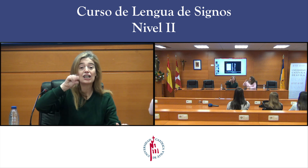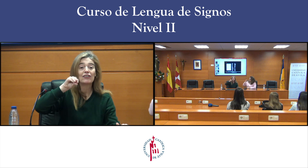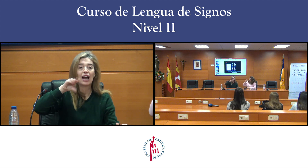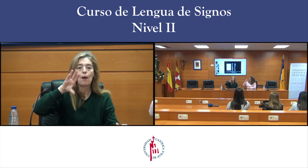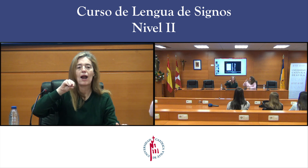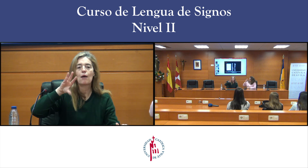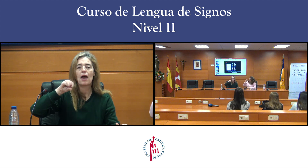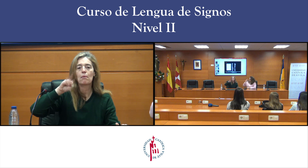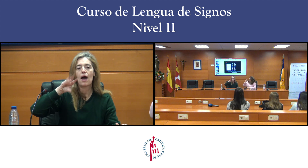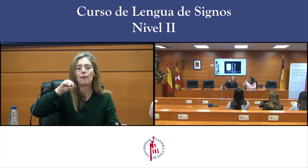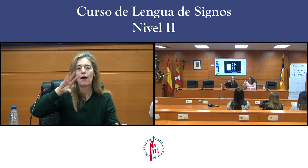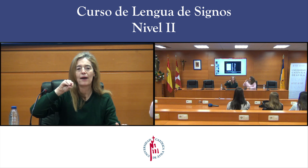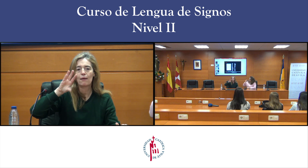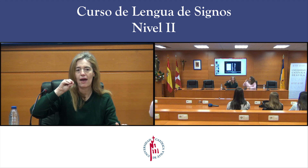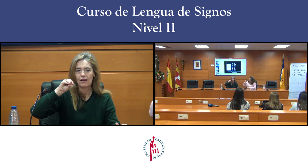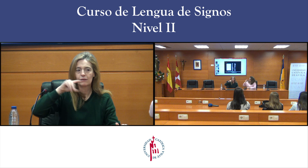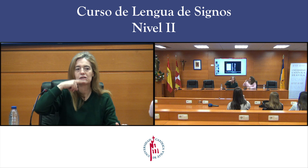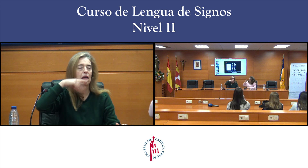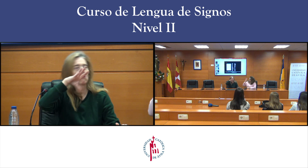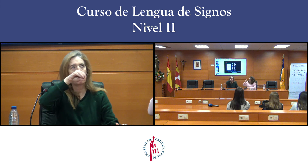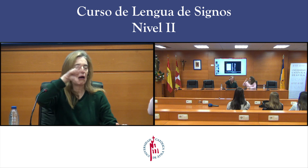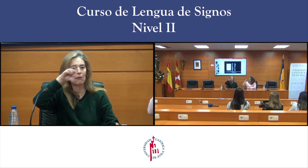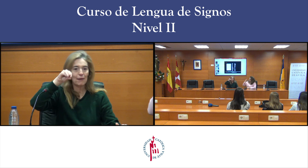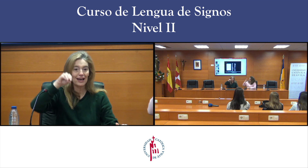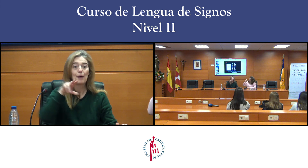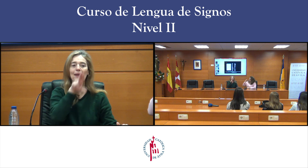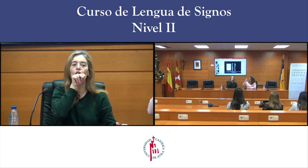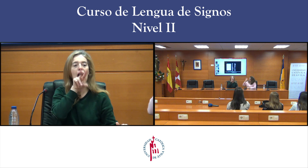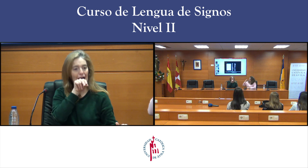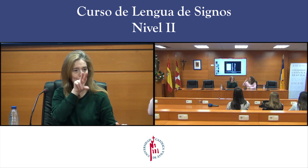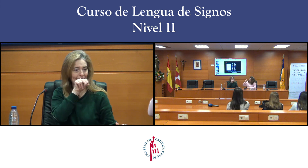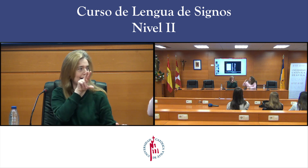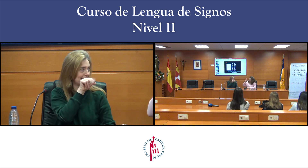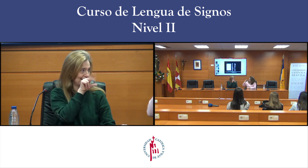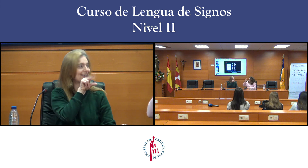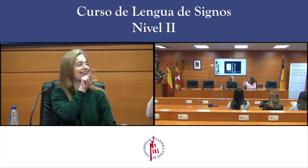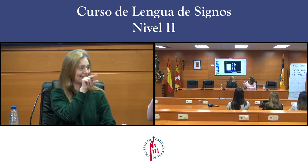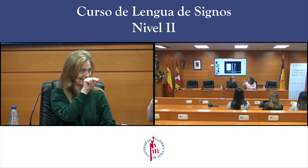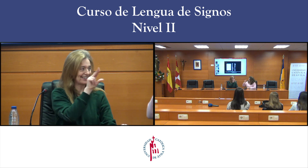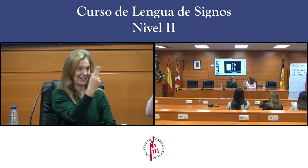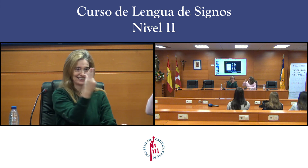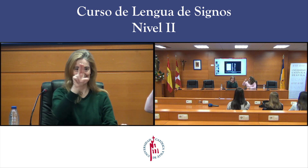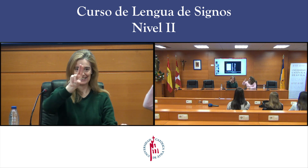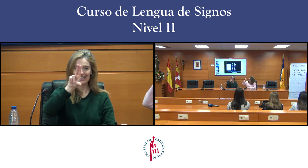importante con tres dedos si lo hacemos con toda la mano ese modo de burla con tres